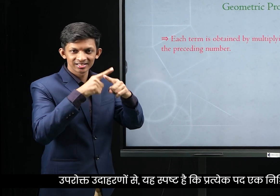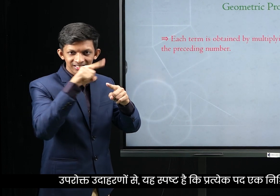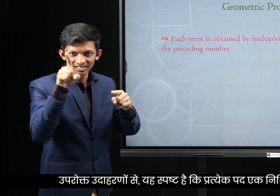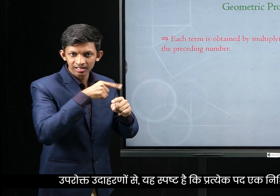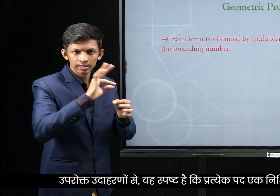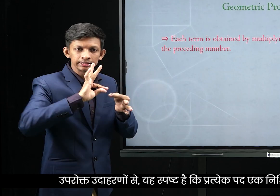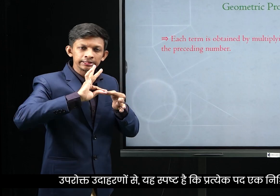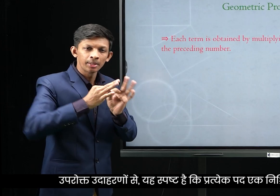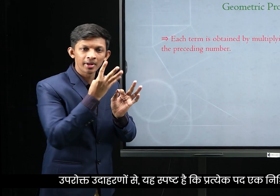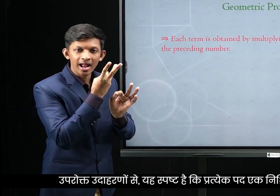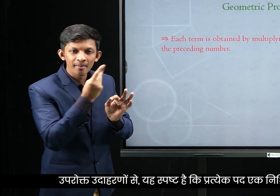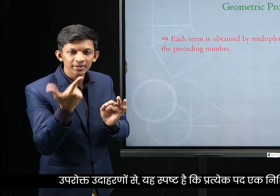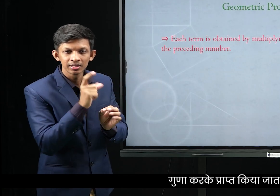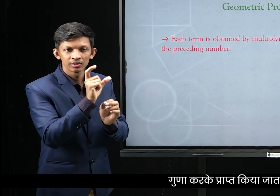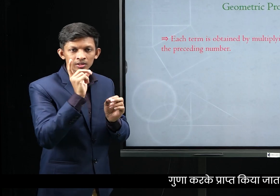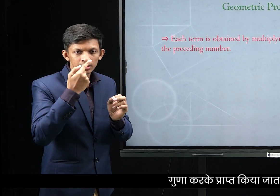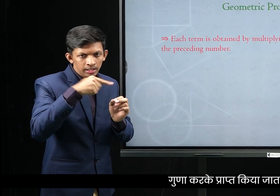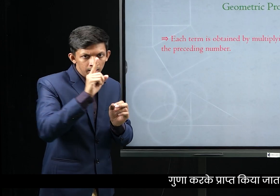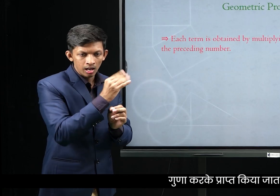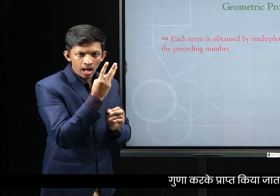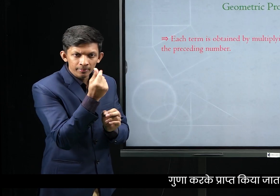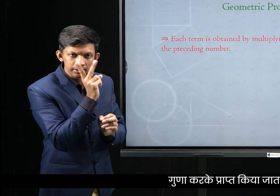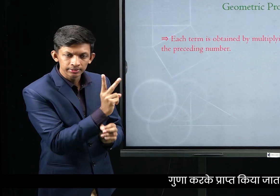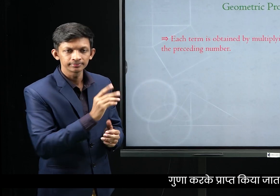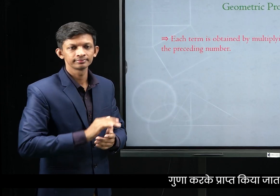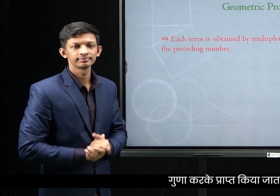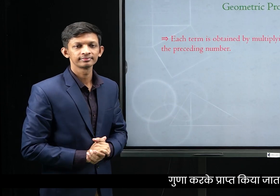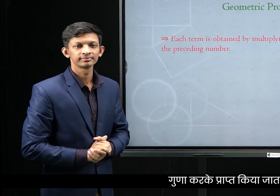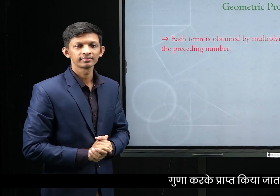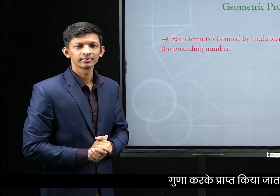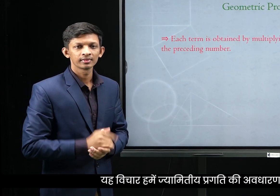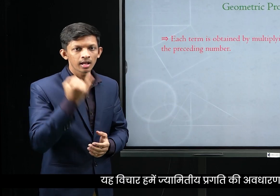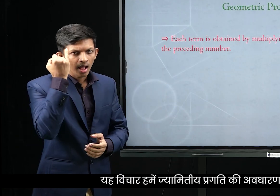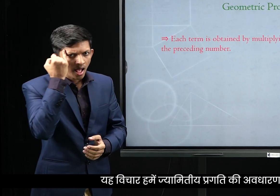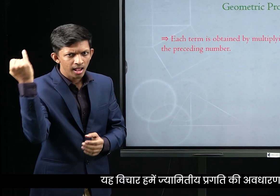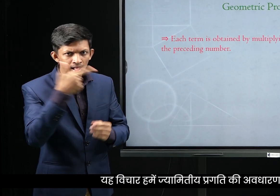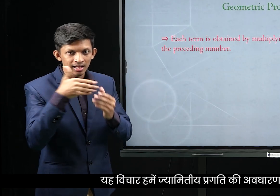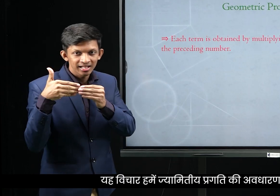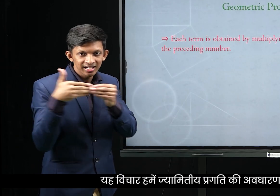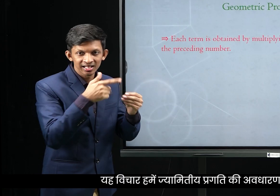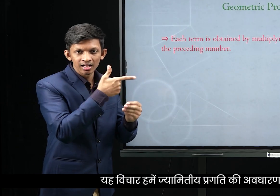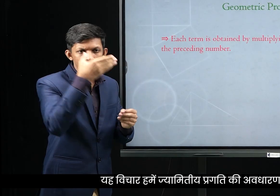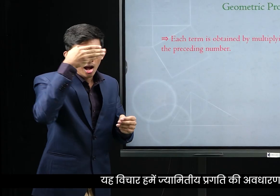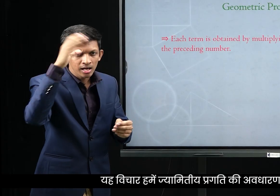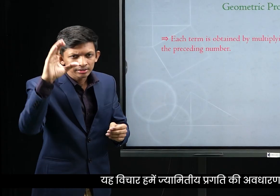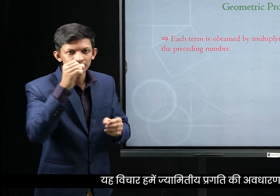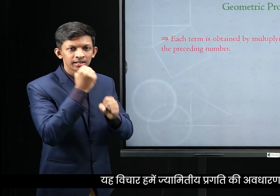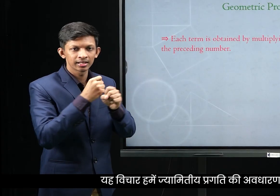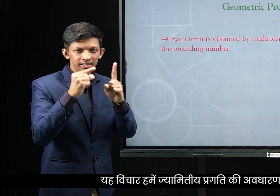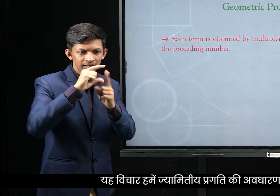को पूर्ववर्त संख्या से गुना करके प्राप्त किया जाता है। यह विचार हमें ज्यामितीय प्रगति की अवधारणाओं की